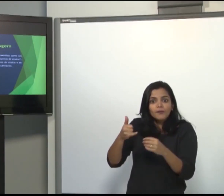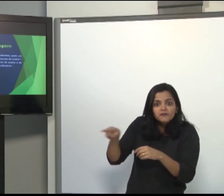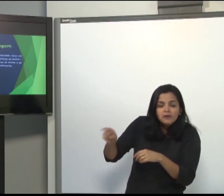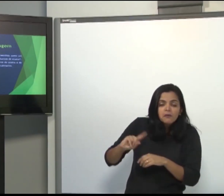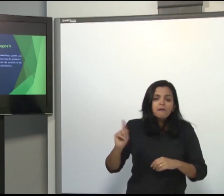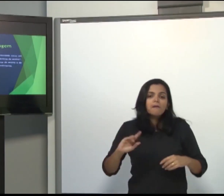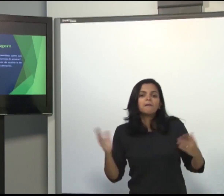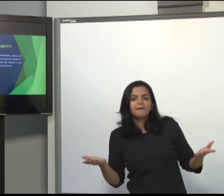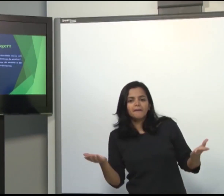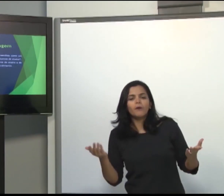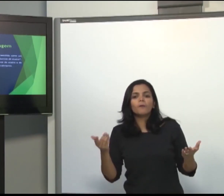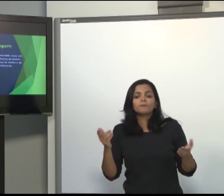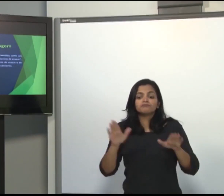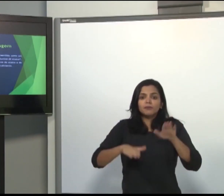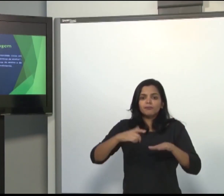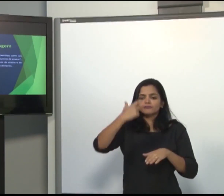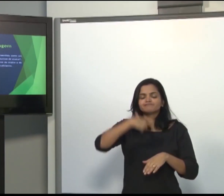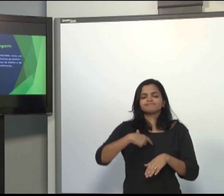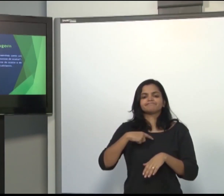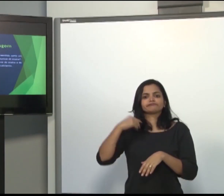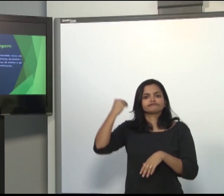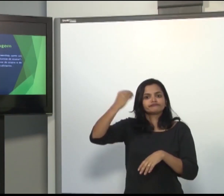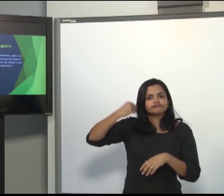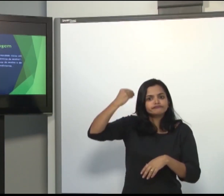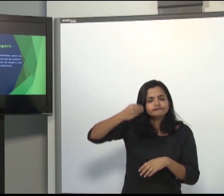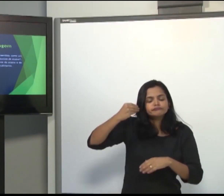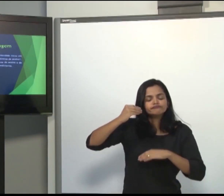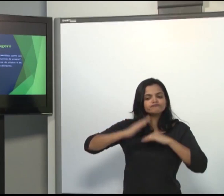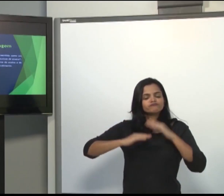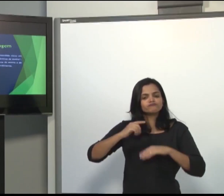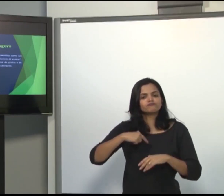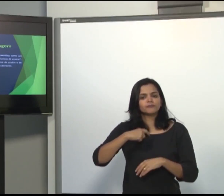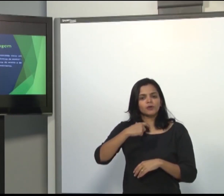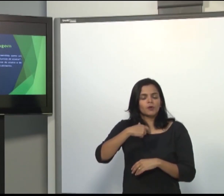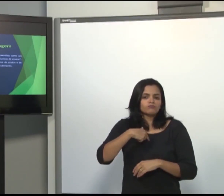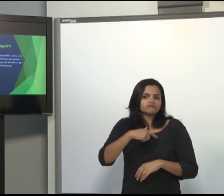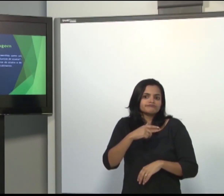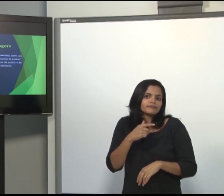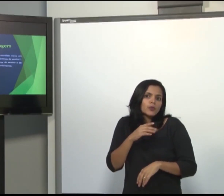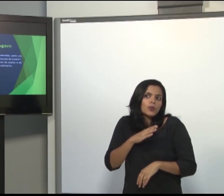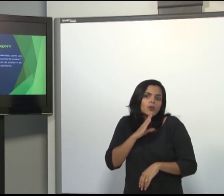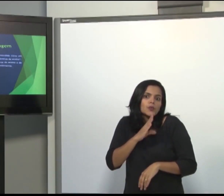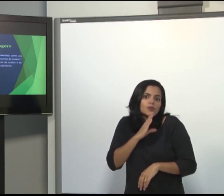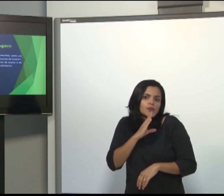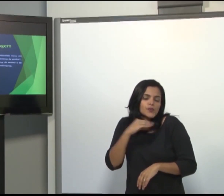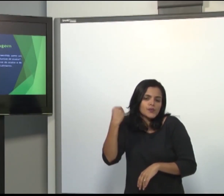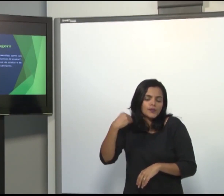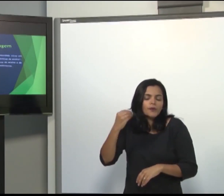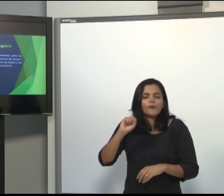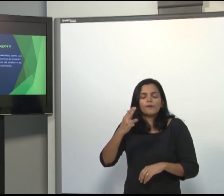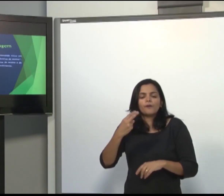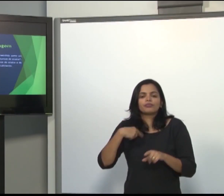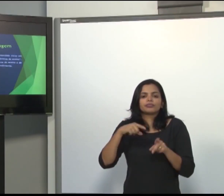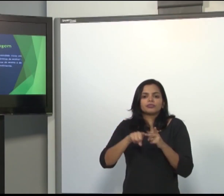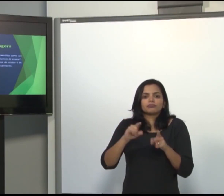importante, bem como a experiência profissional. Então, é interessante conhecer, através dessa experiência